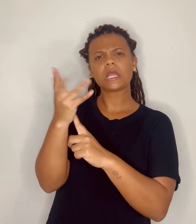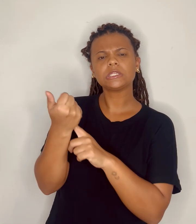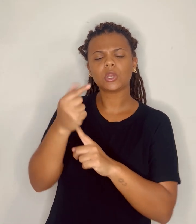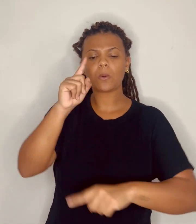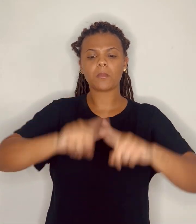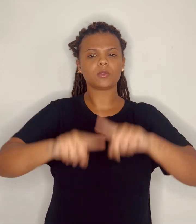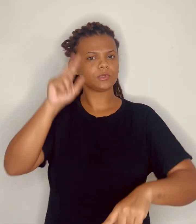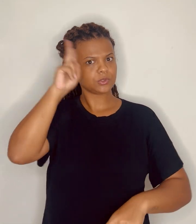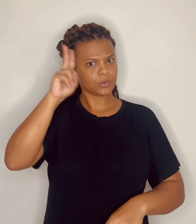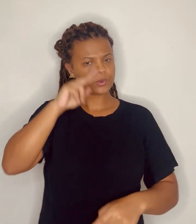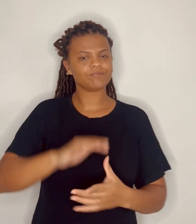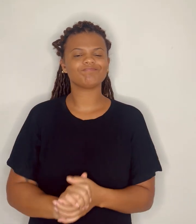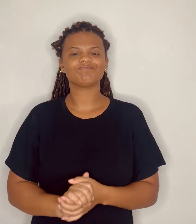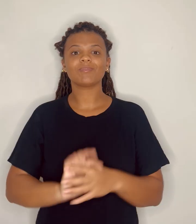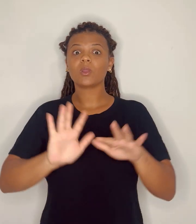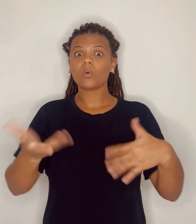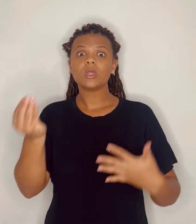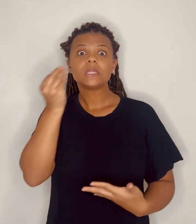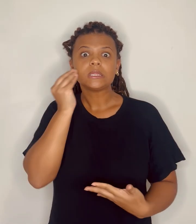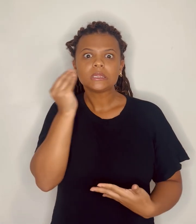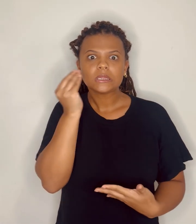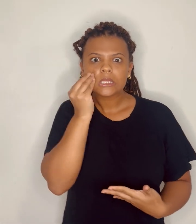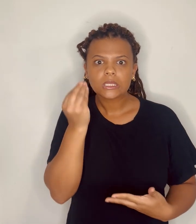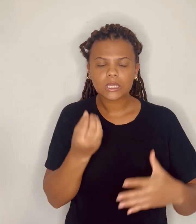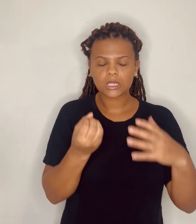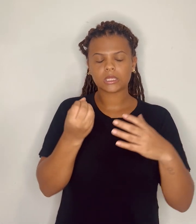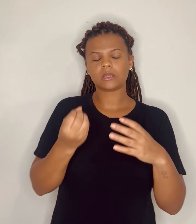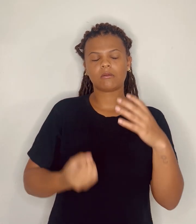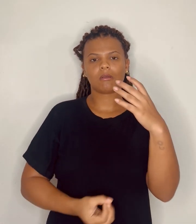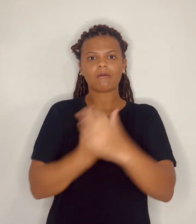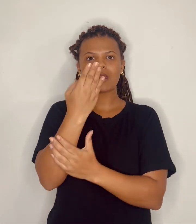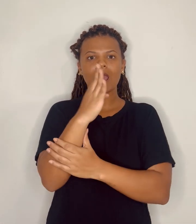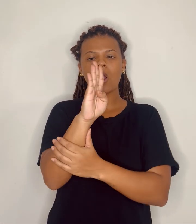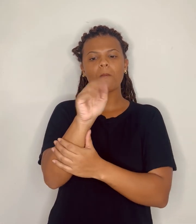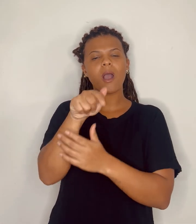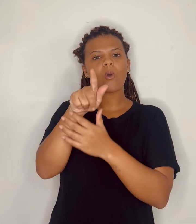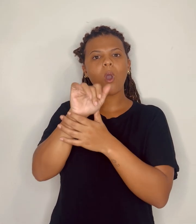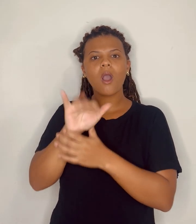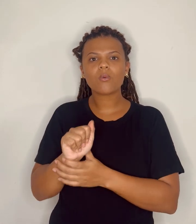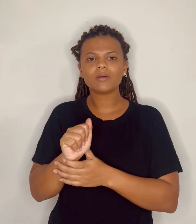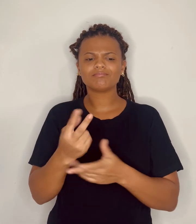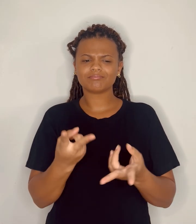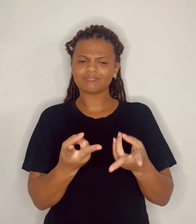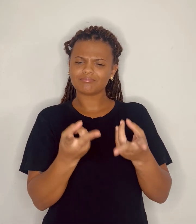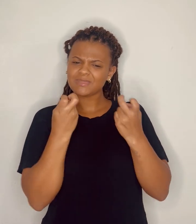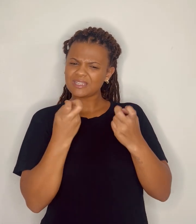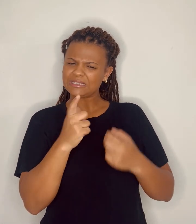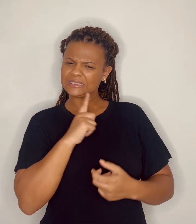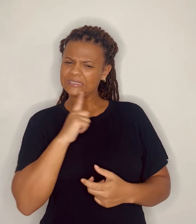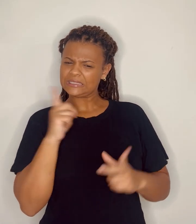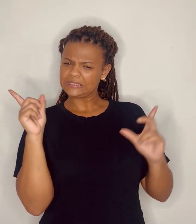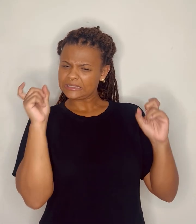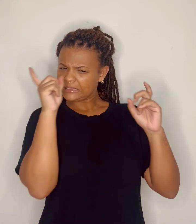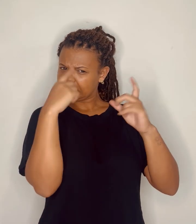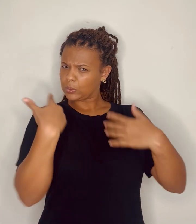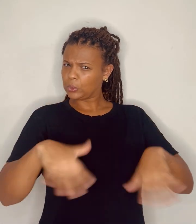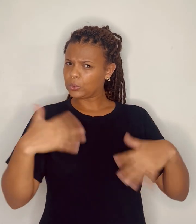históricos. E quando a gente vai tentar recriar a imagem do Pacuaco, a gente encontra uma grande dificuldade, porque a base de